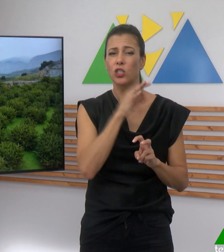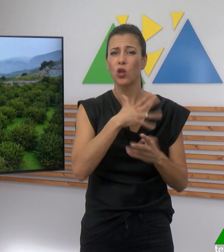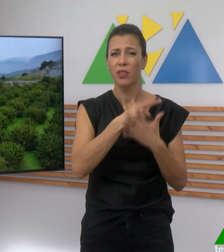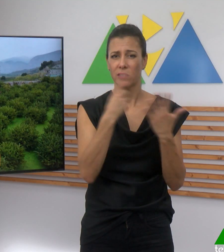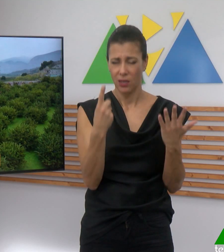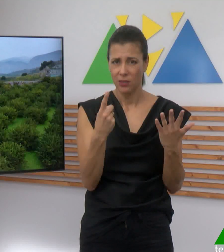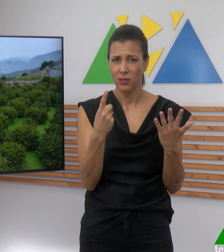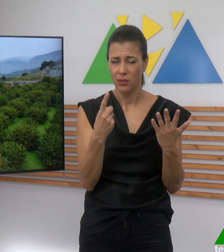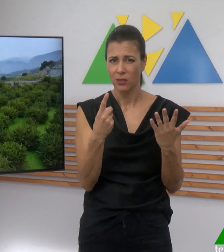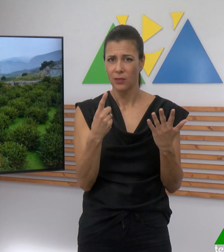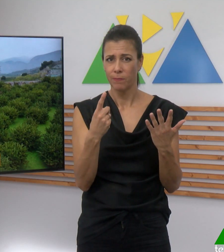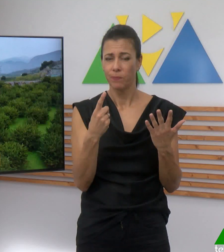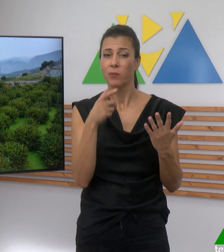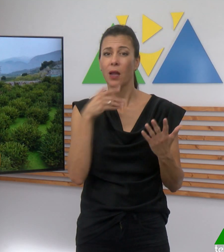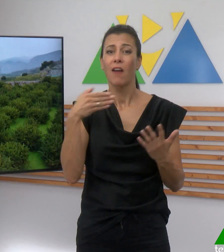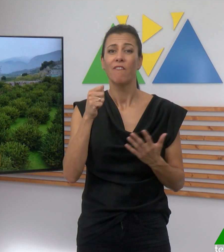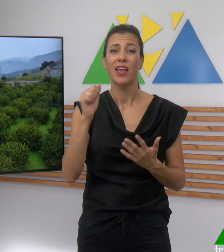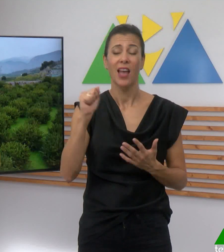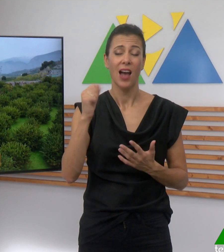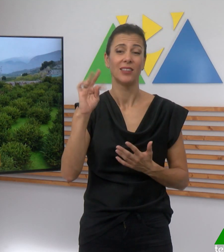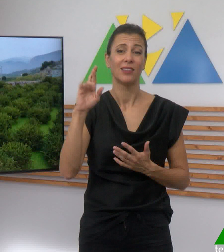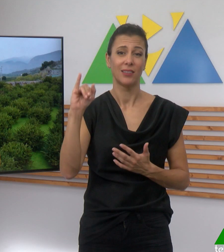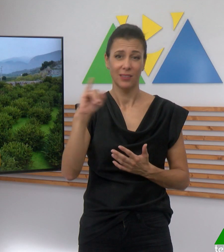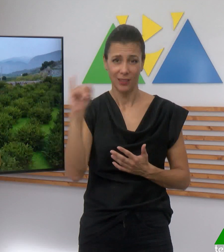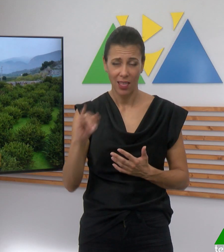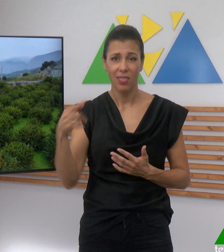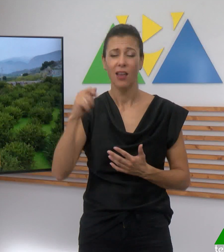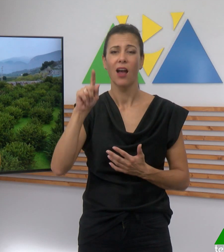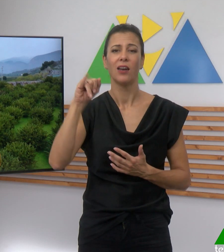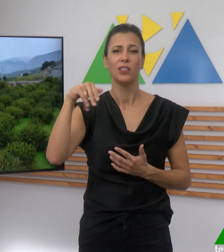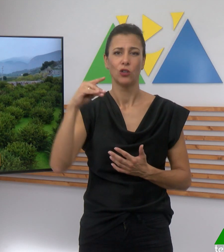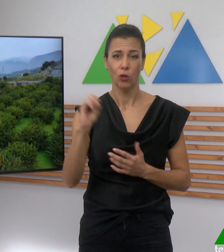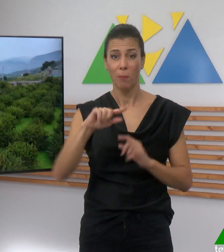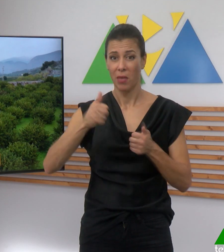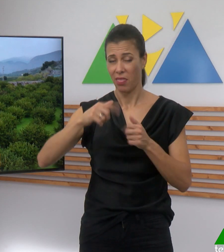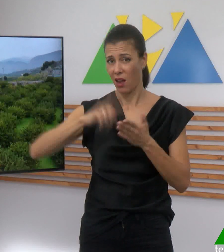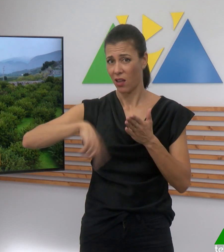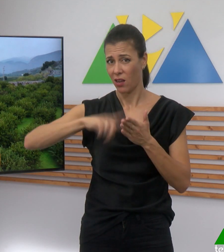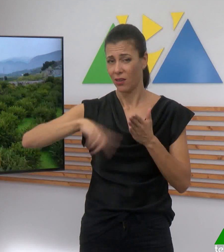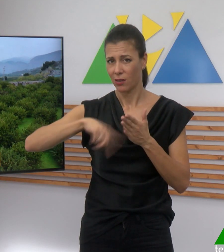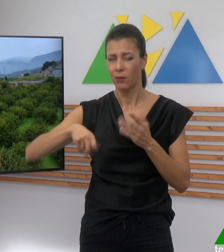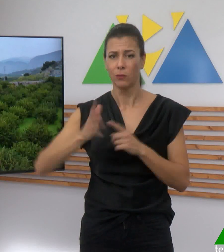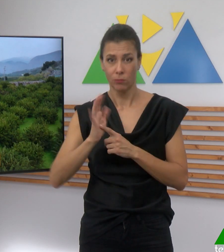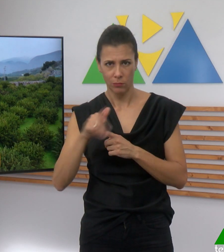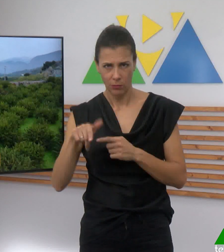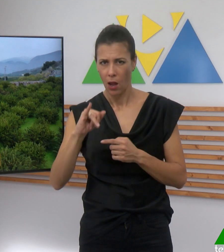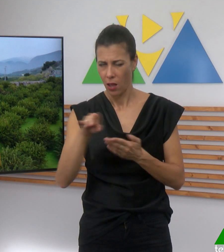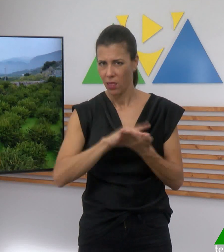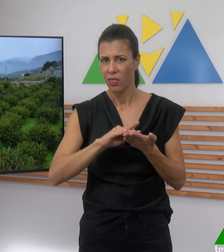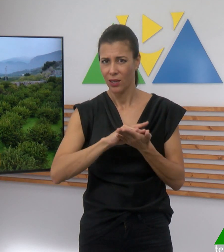XV donde Beatriz Galindo lo alquila el este molino de liña se conserva en el archivo de Tavera de